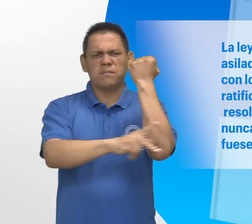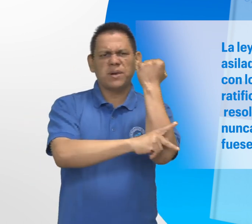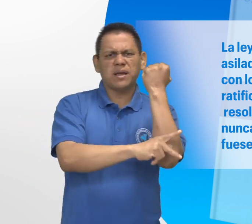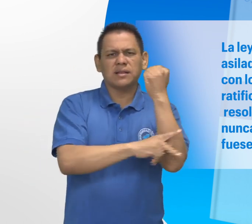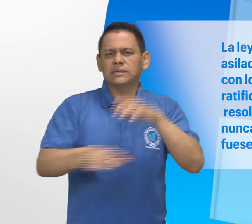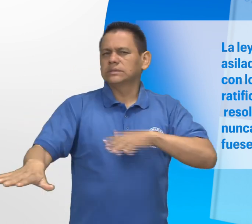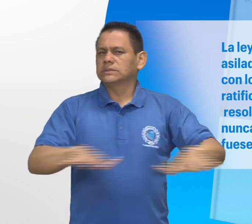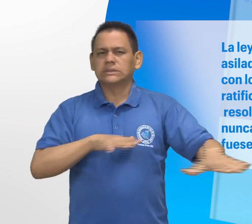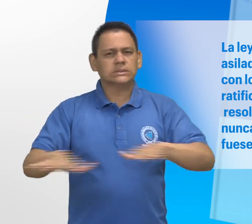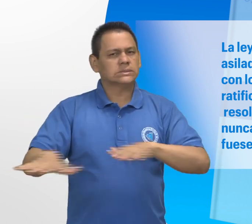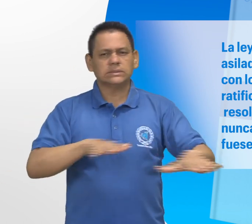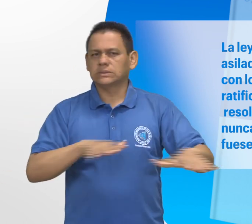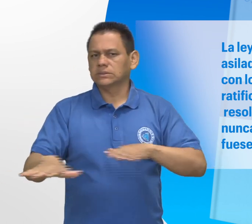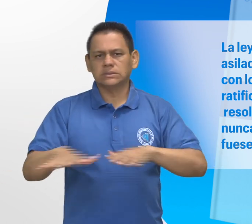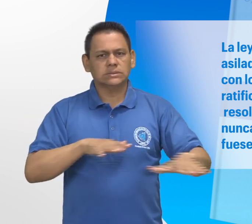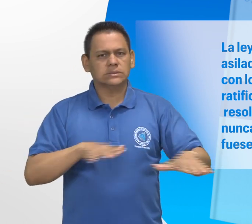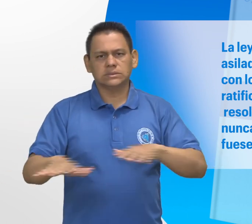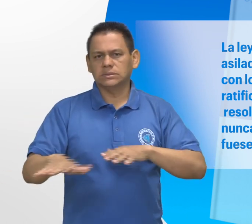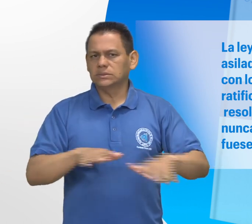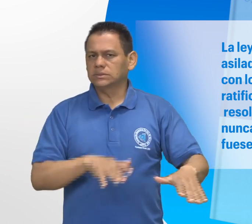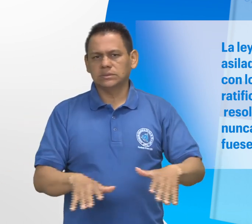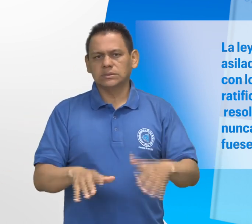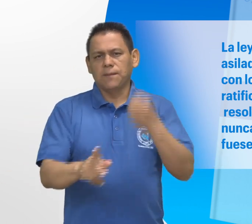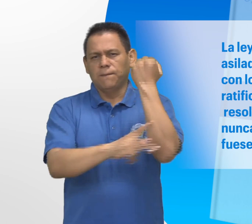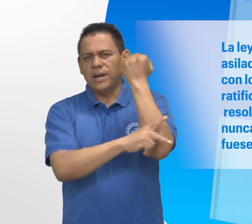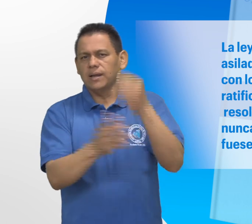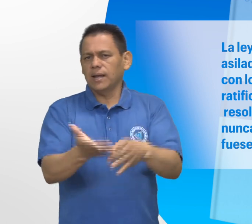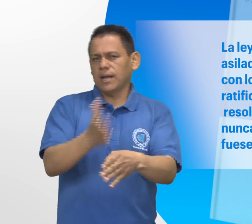resolviera la expulsión de un